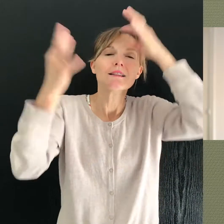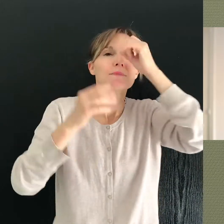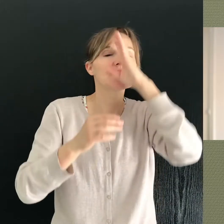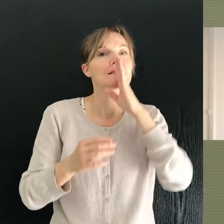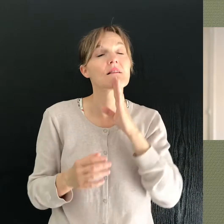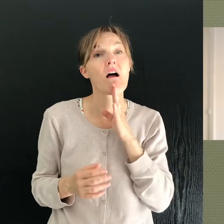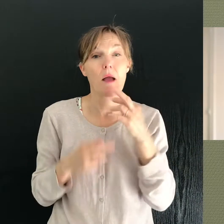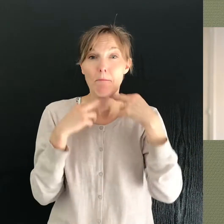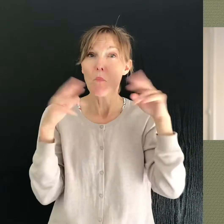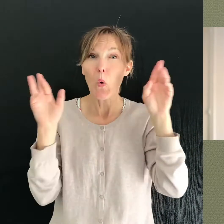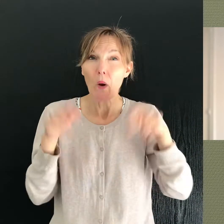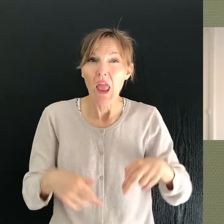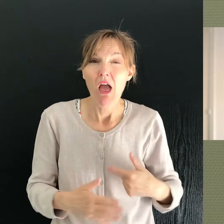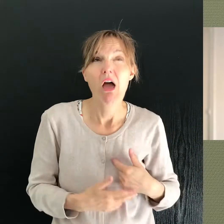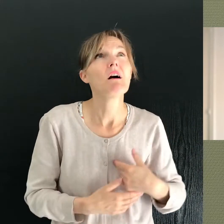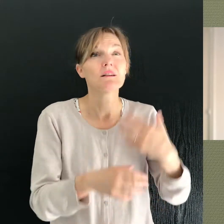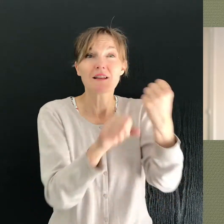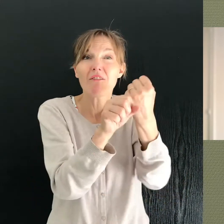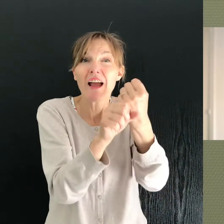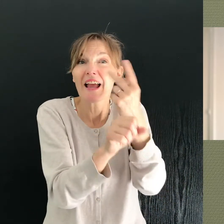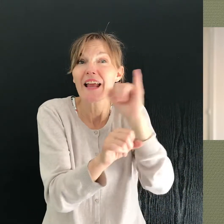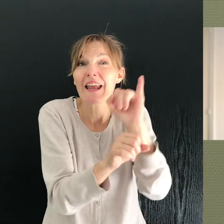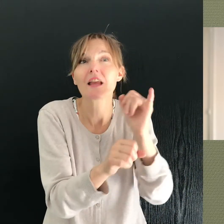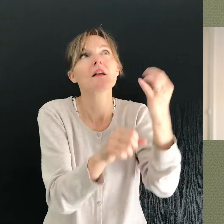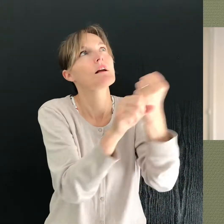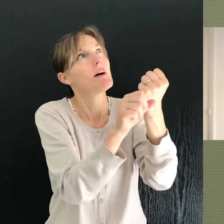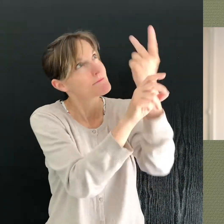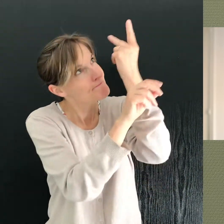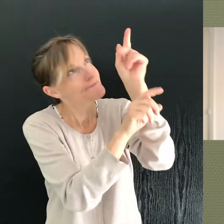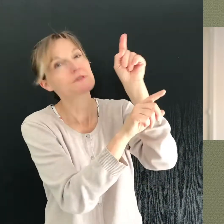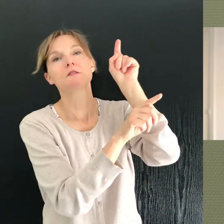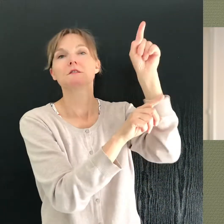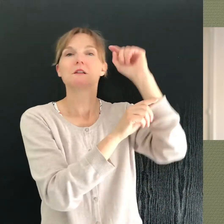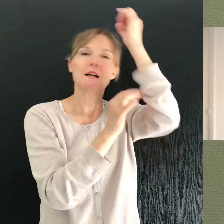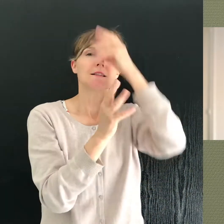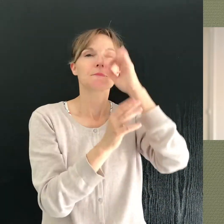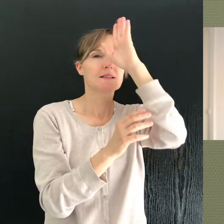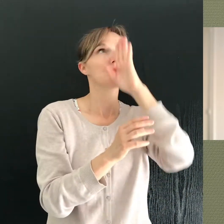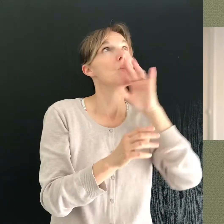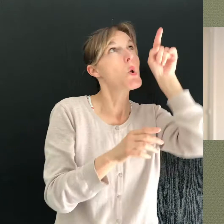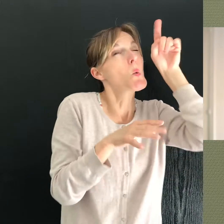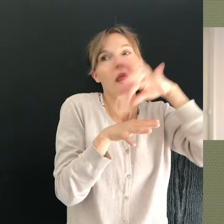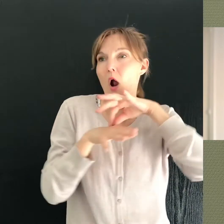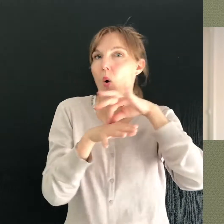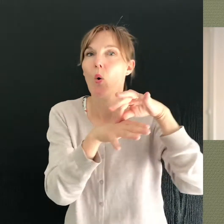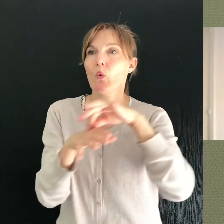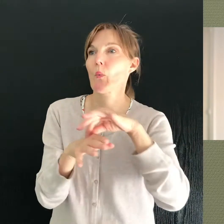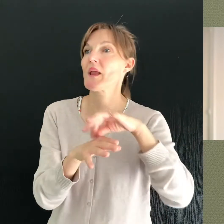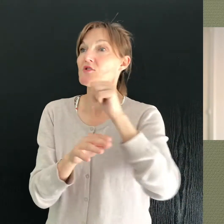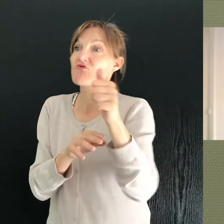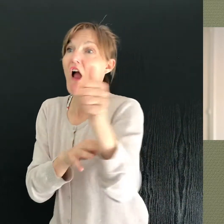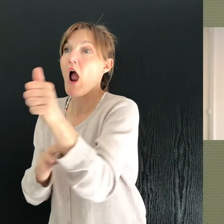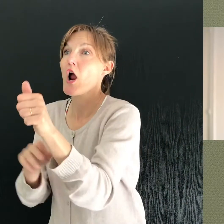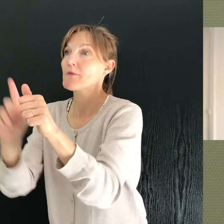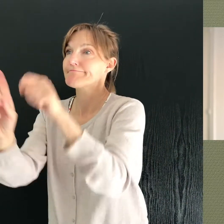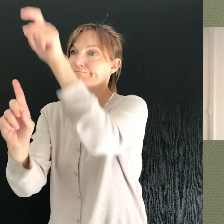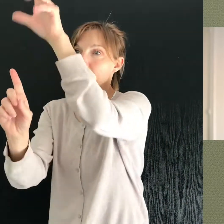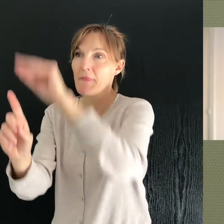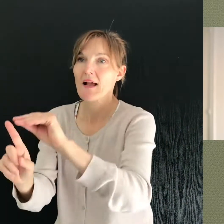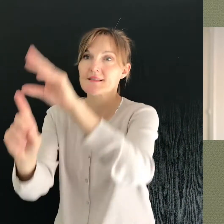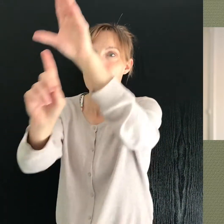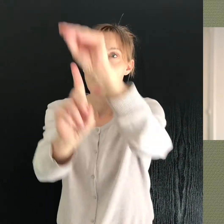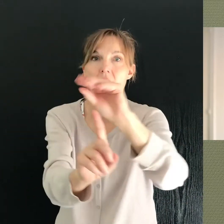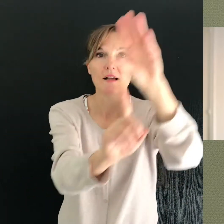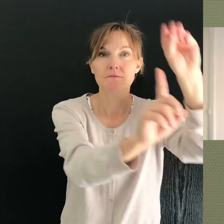sera en vain. C'est l'œuvre de l'Esprit qui amène les hommes à être à la place qu'ils doivent être, et en soumission